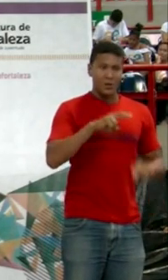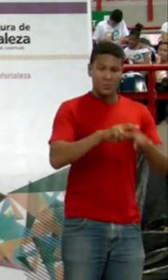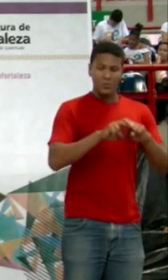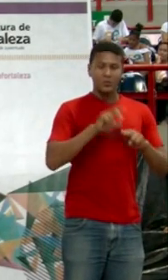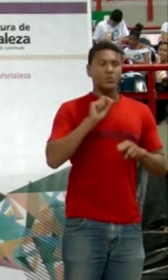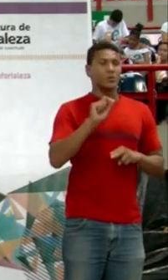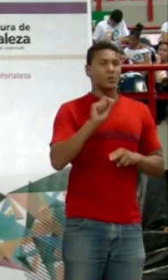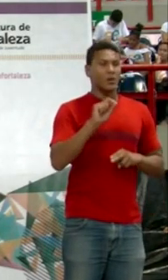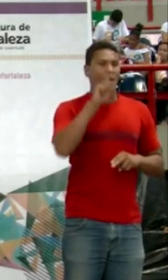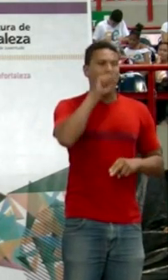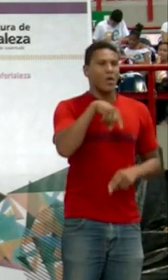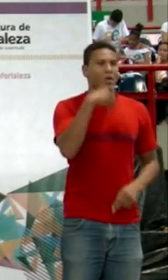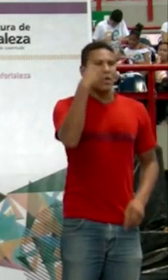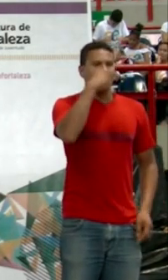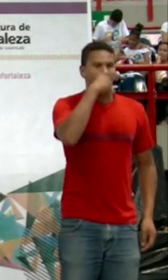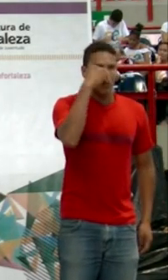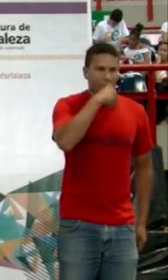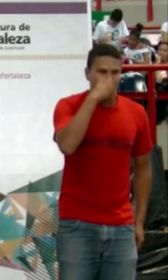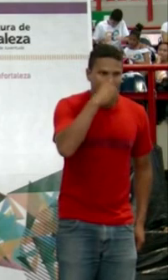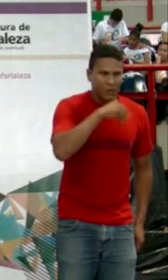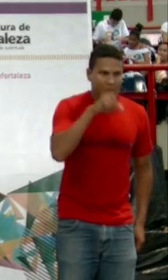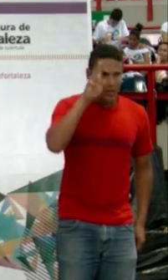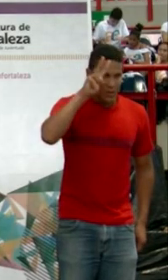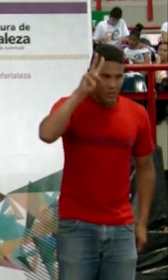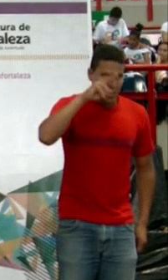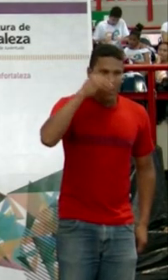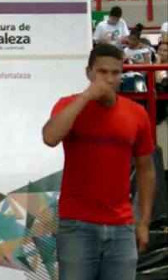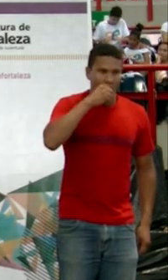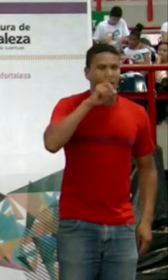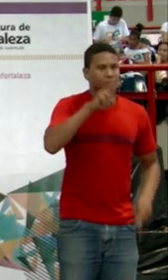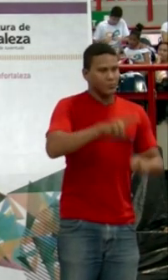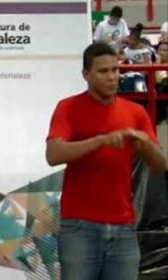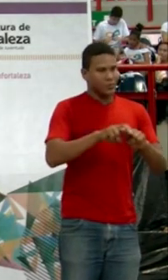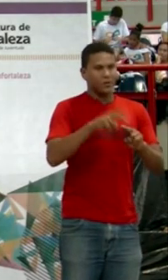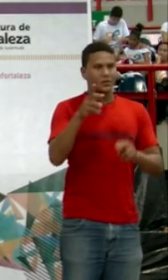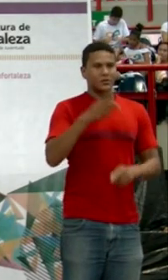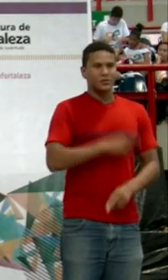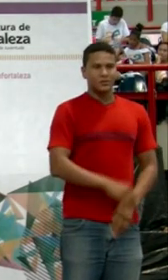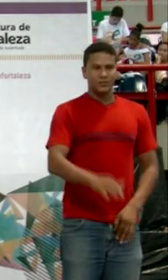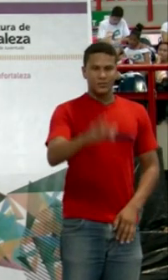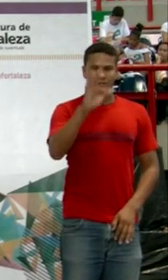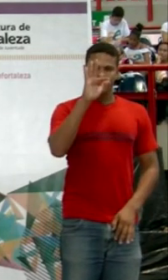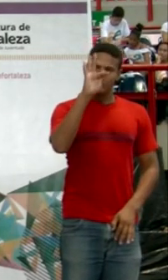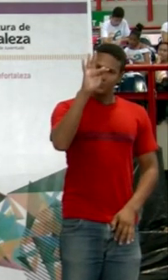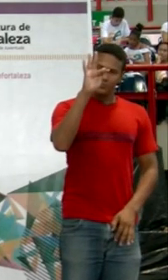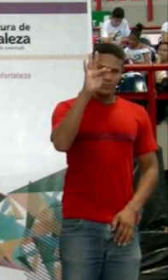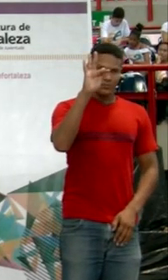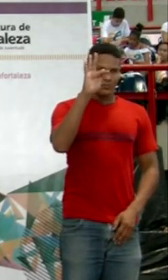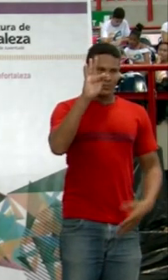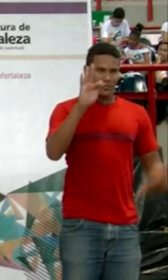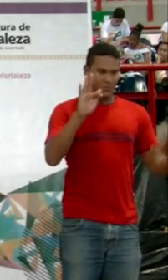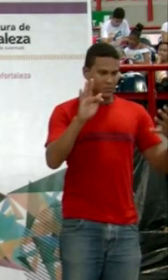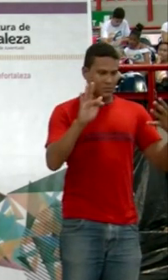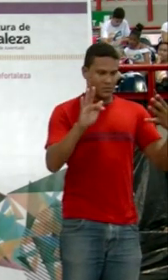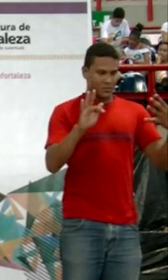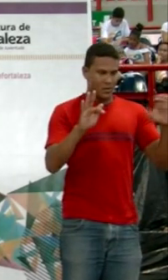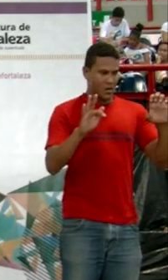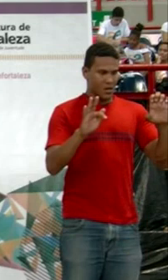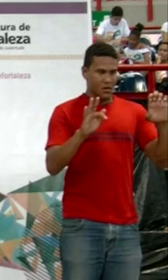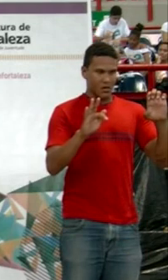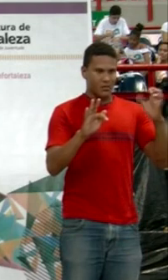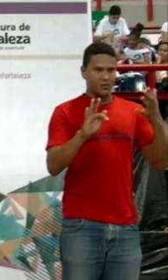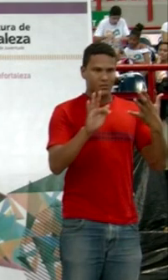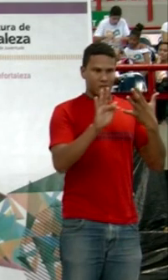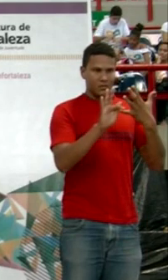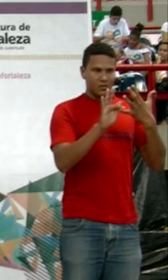H2CO3, ele é fraco. Então, vamos logo botar falso aí. Na letra E, que tem o H2CO3. Bote